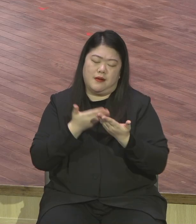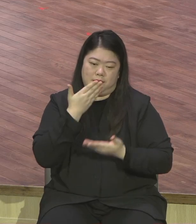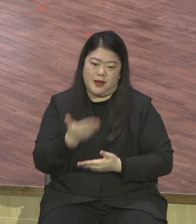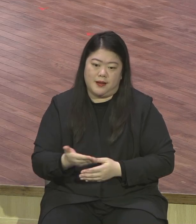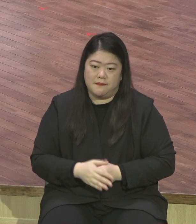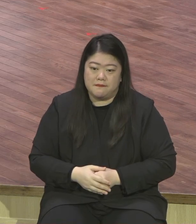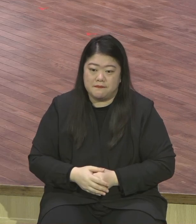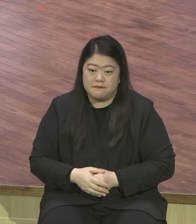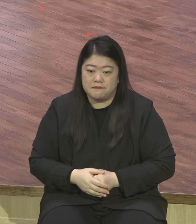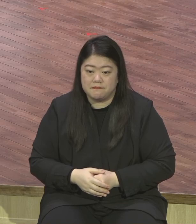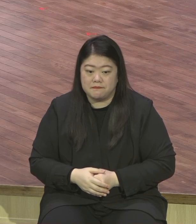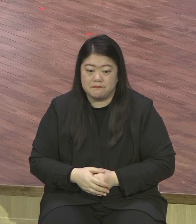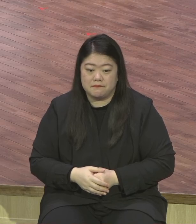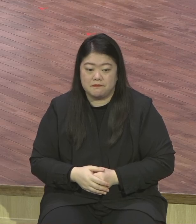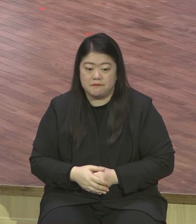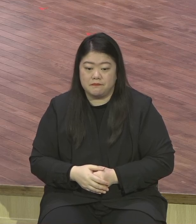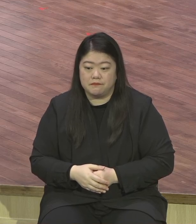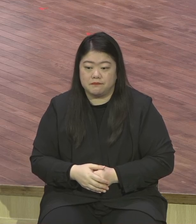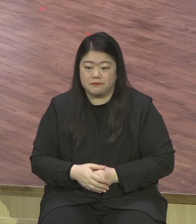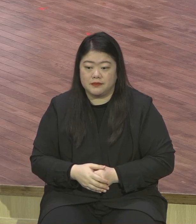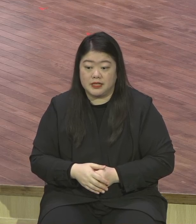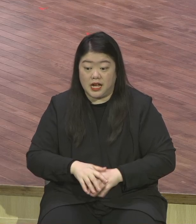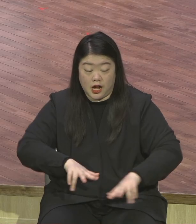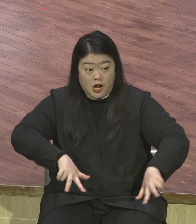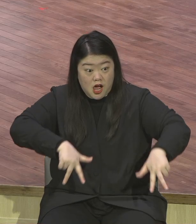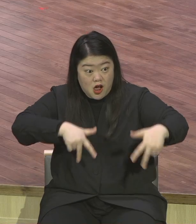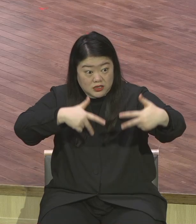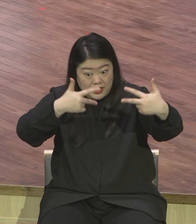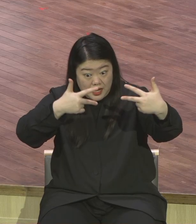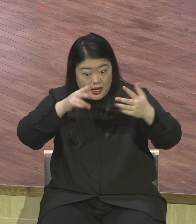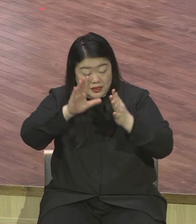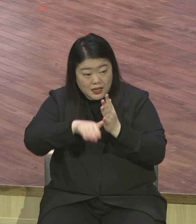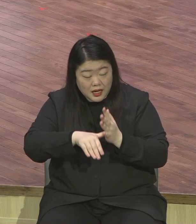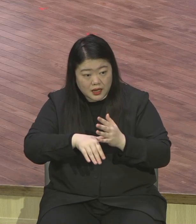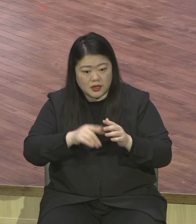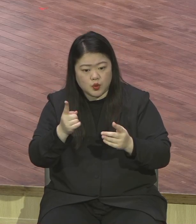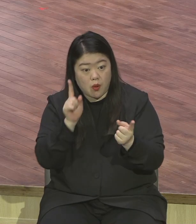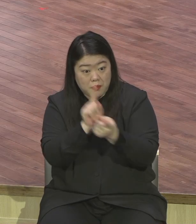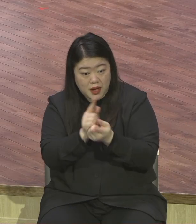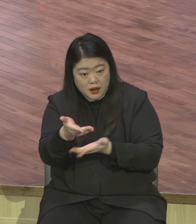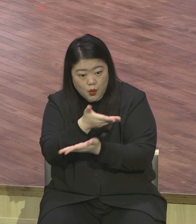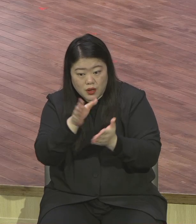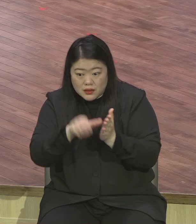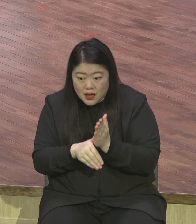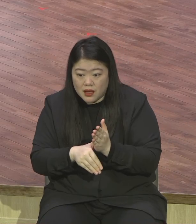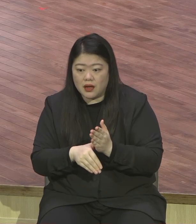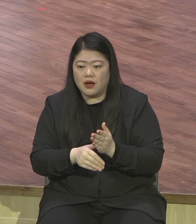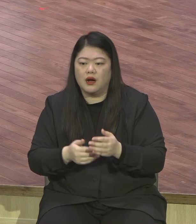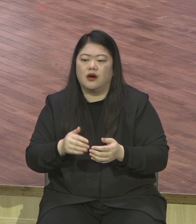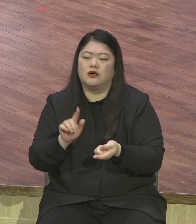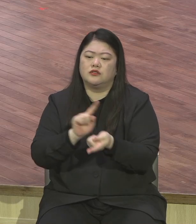속에서도 서로를 살리는 복음 공동체의 축복을 누리는 믿음의 도전이 있기를 제목으로 축복합니다